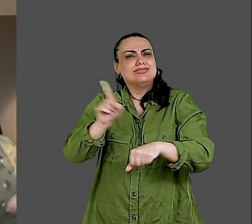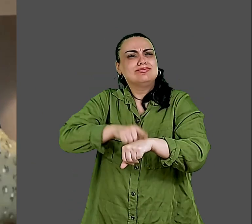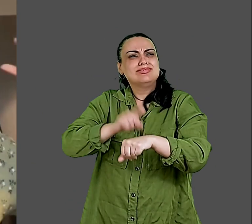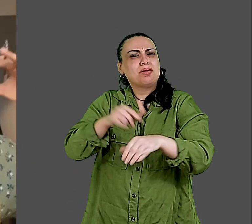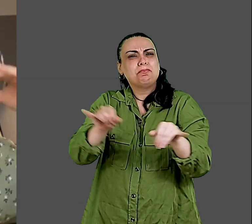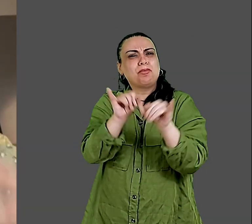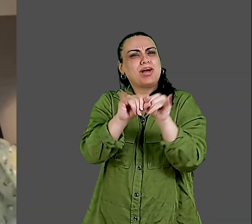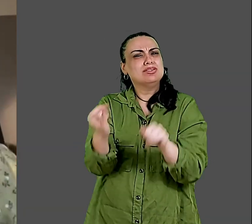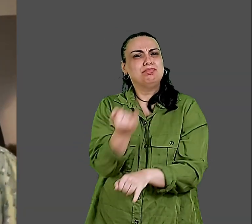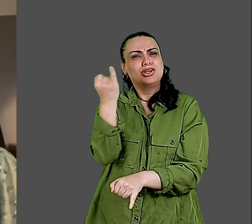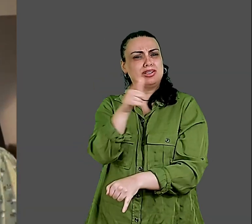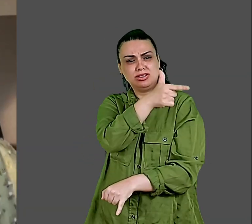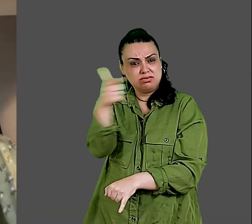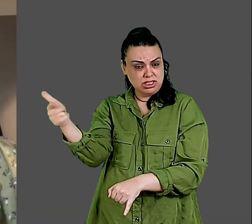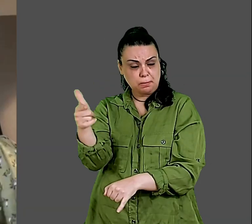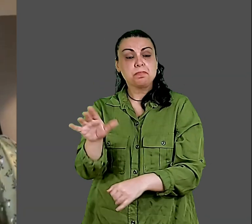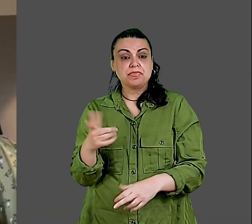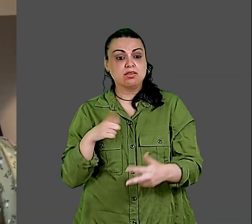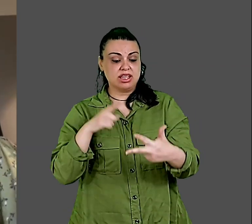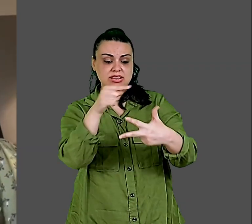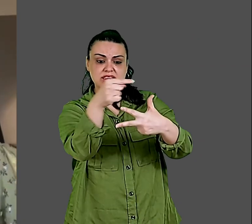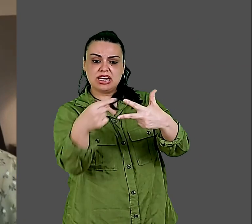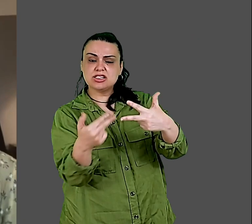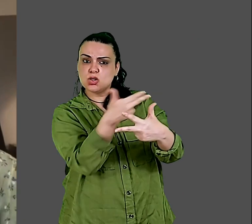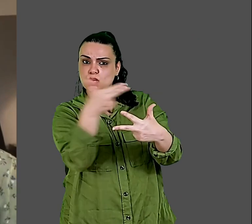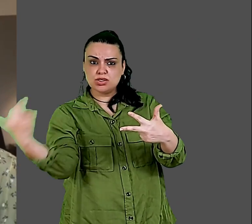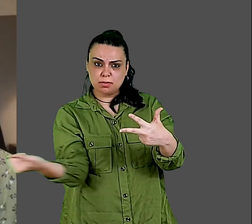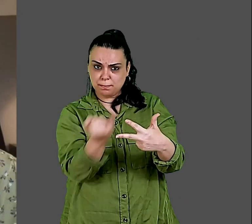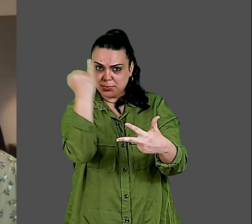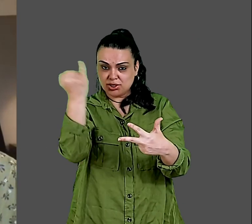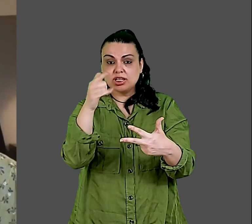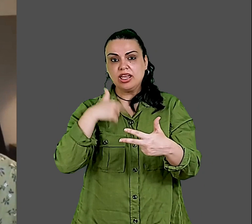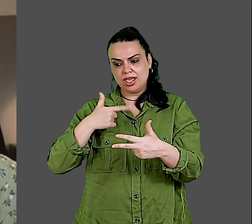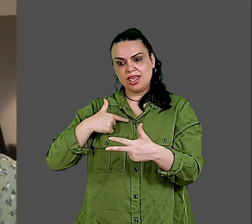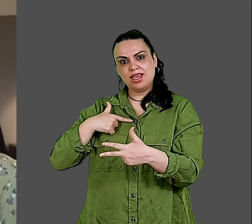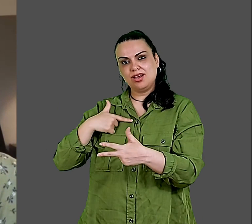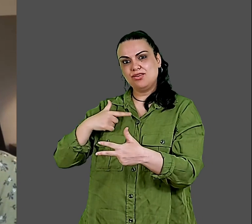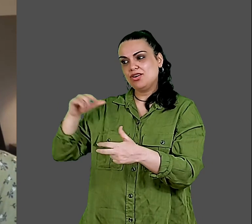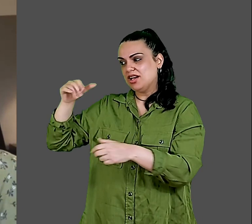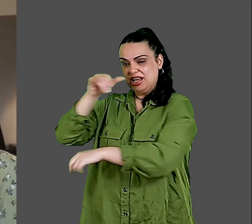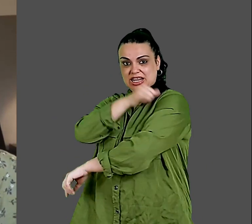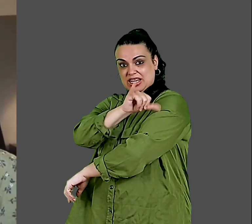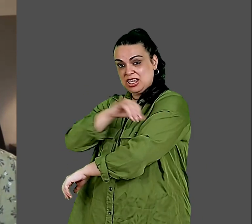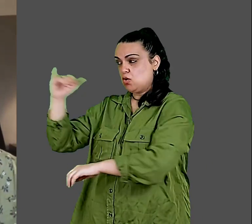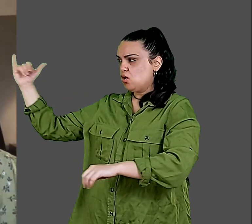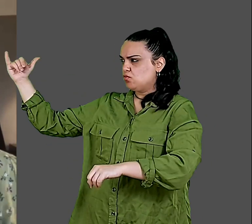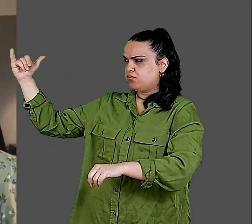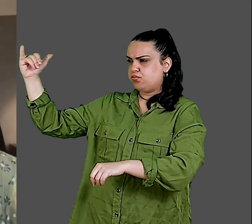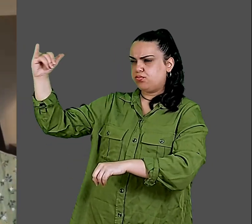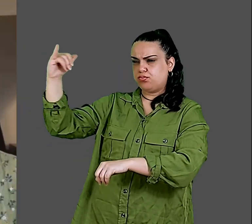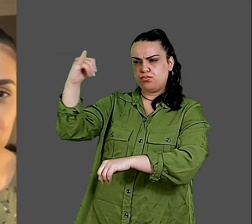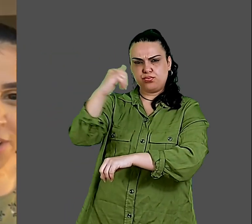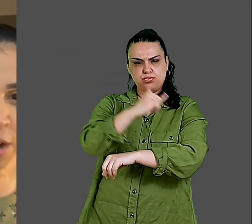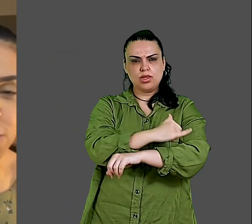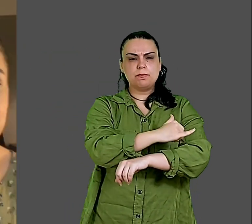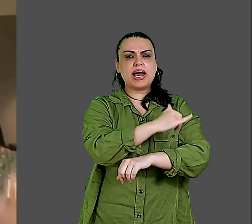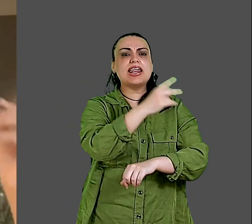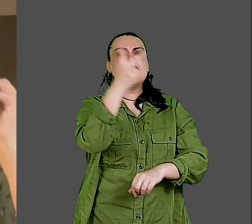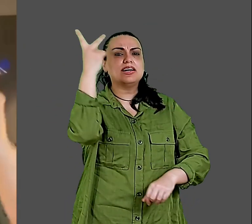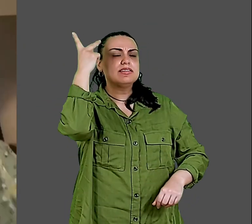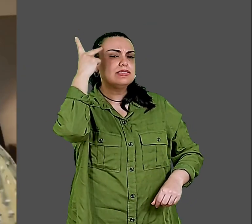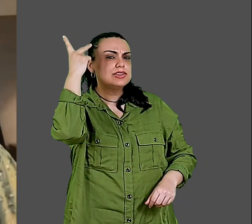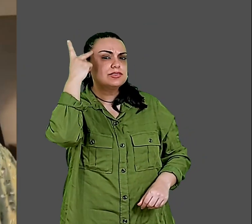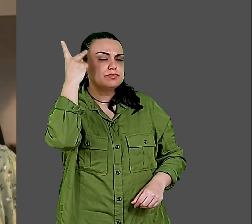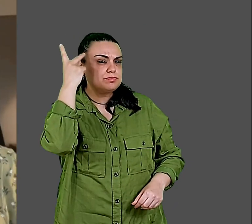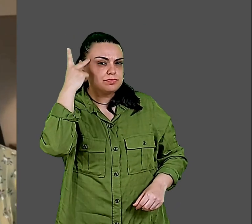que o Senhor foi me revelando no caminho do voo para cá. Eu estava no Rio, agora eu estou em São Paulo. E nesses 3 pontos eu quero que